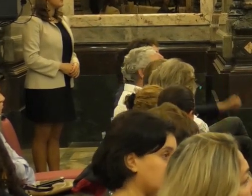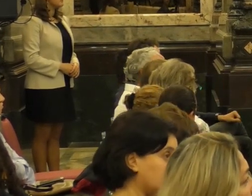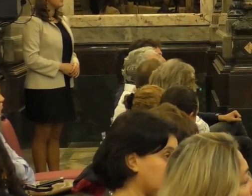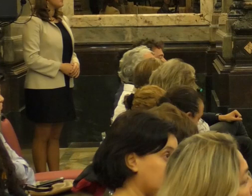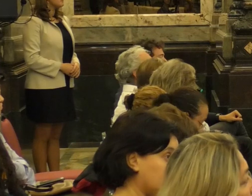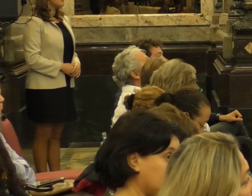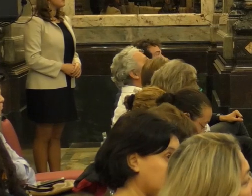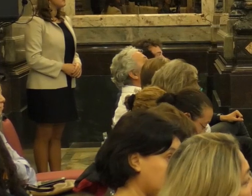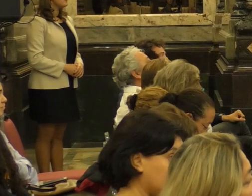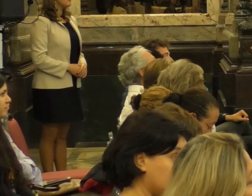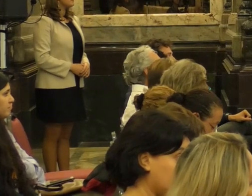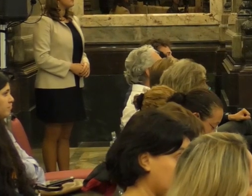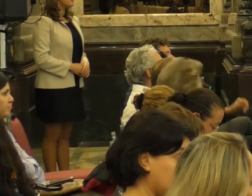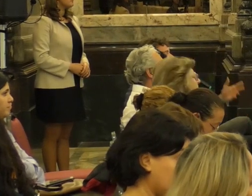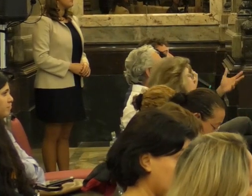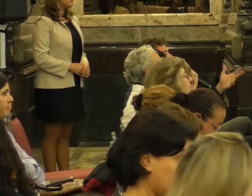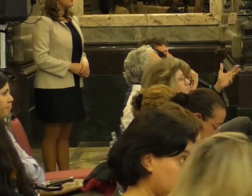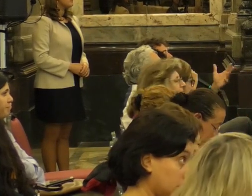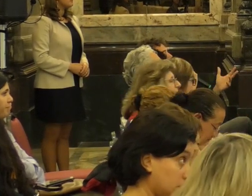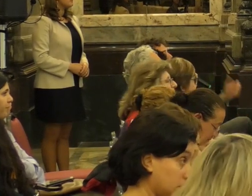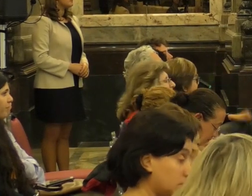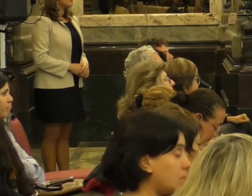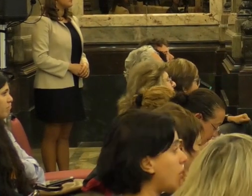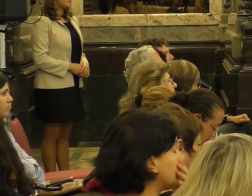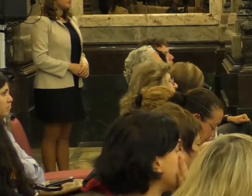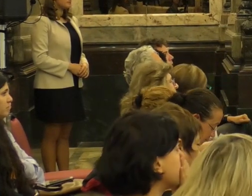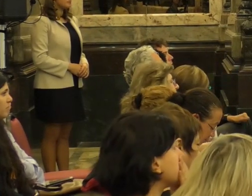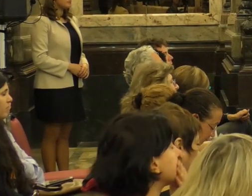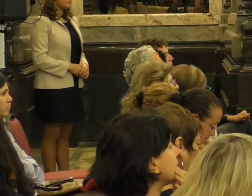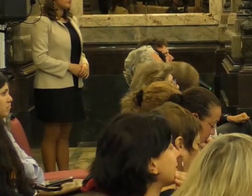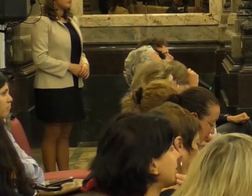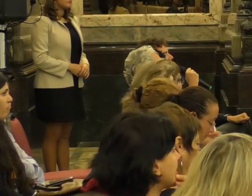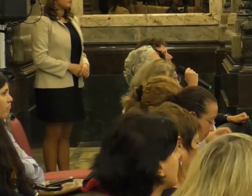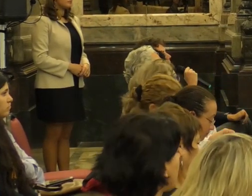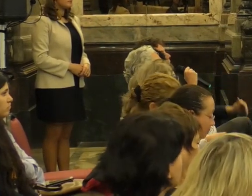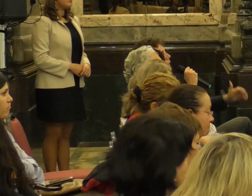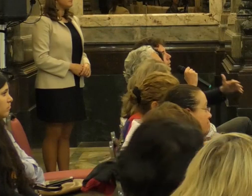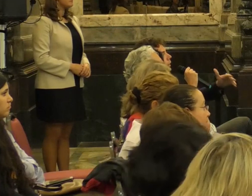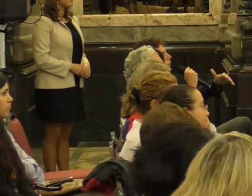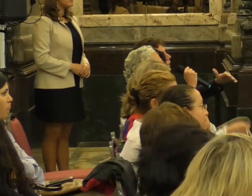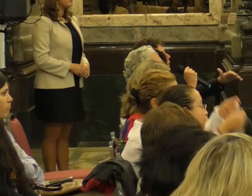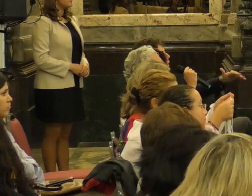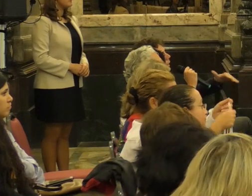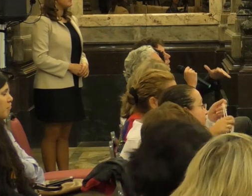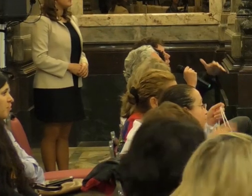y la Comunidad Europea. Y claro, todos esos estudios de la